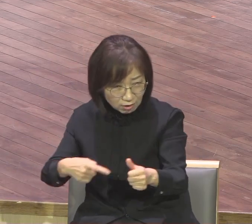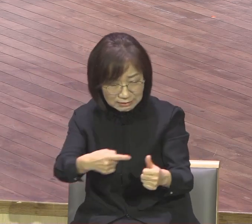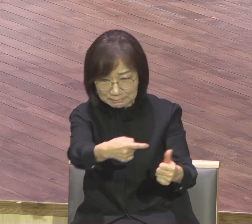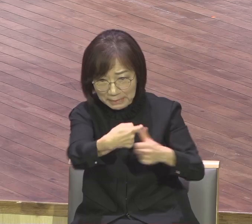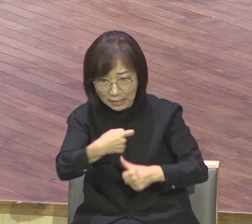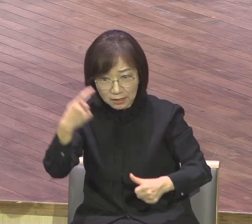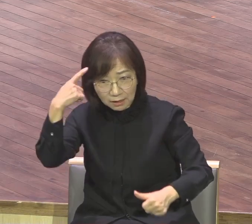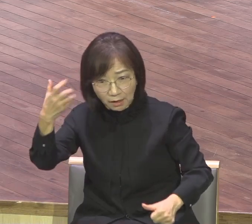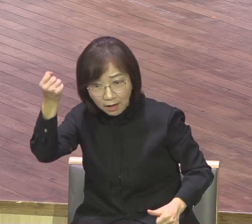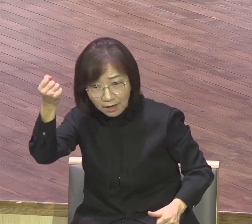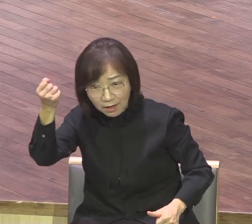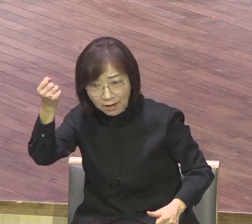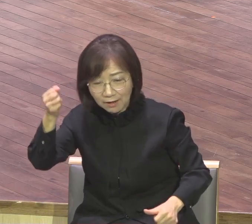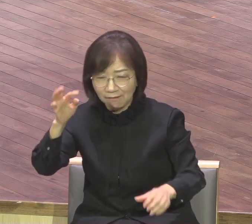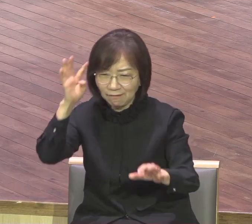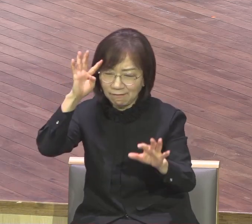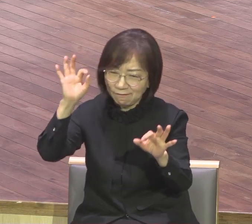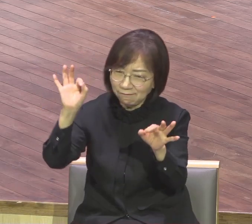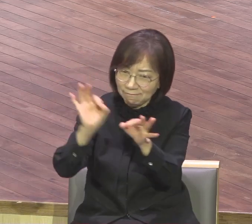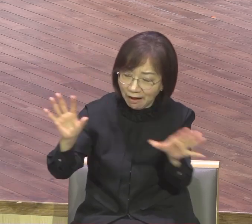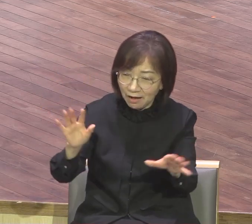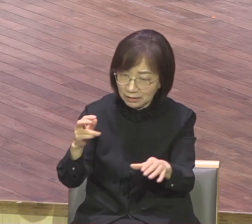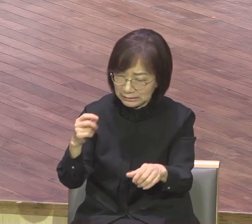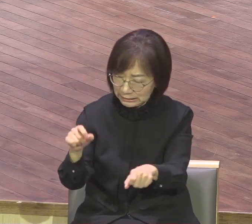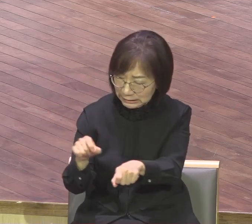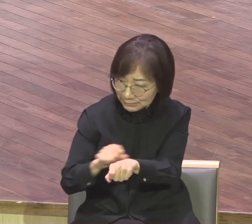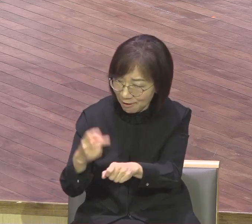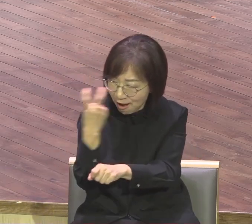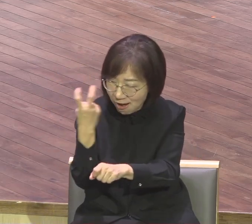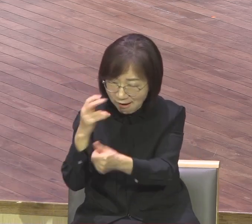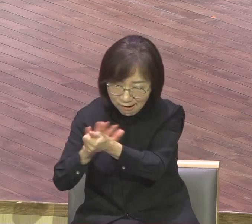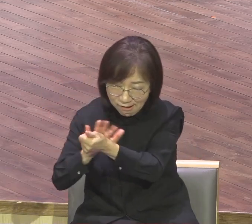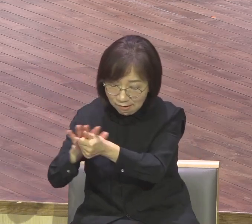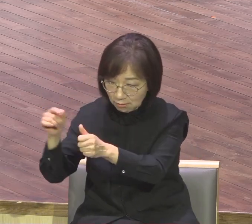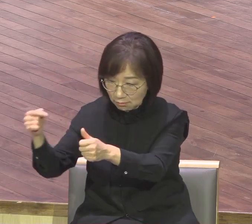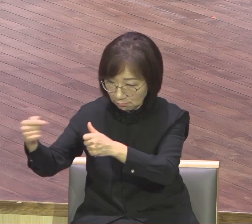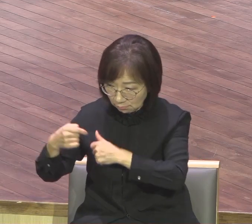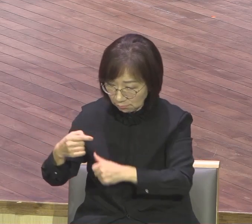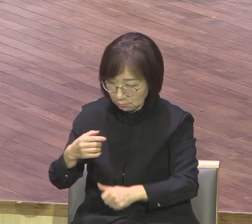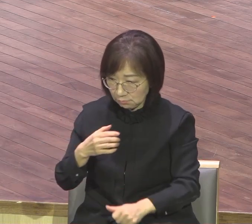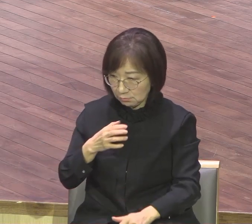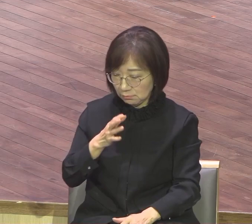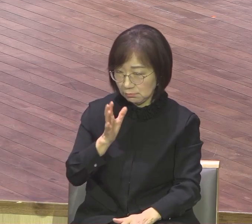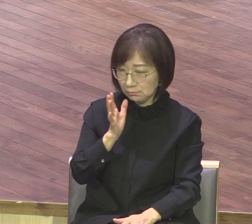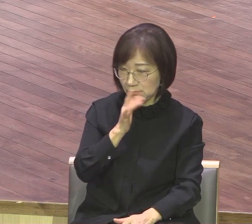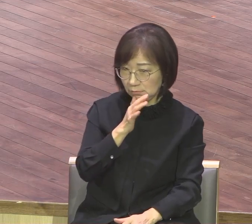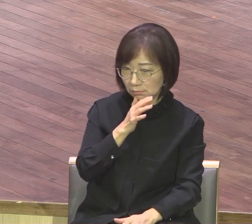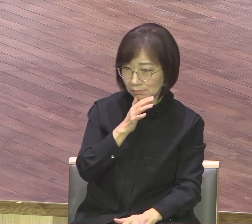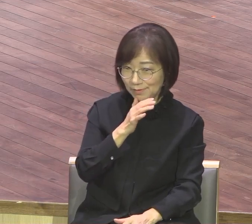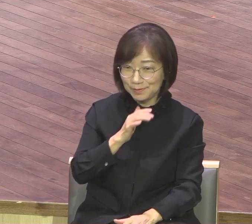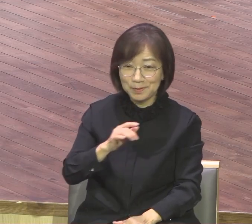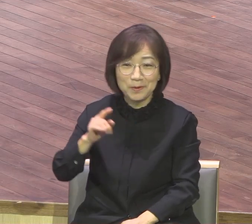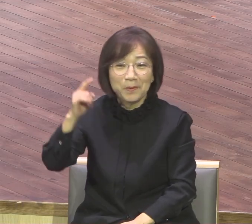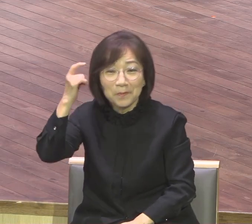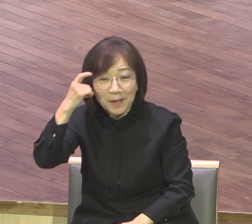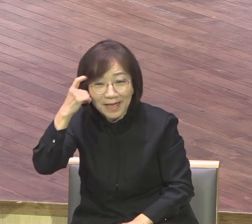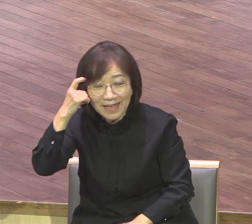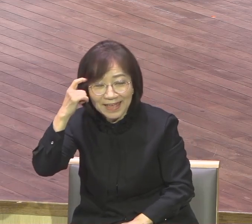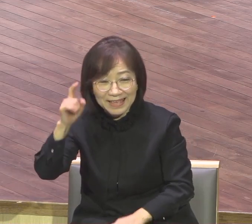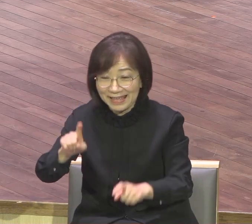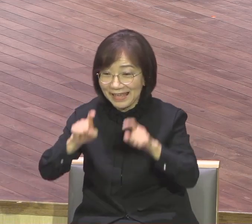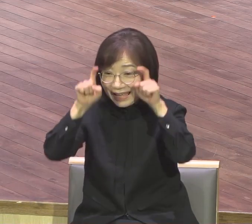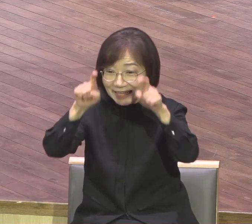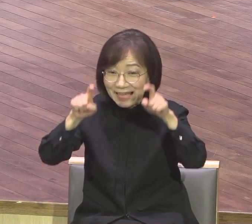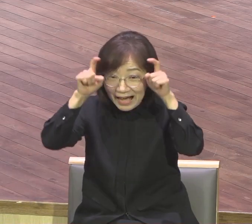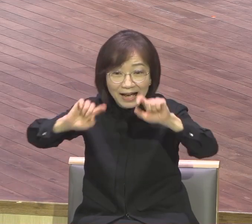보호해주라. Pensó que lo echara, que lo matara, pero dice que lo proteja especialmente. 왜냐하면 자기하고 전혀 안 맞는데도 맞추고 그 살고 있지 않냐?